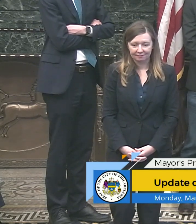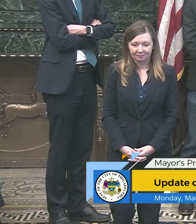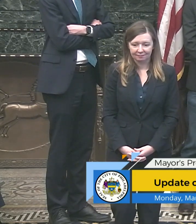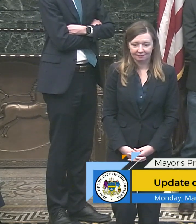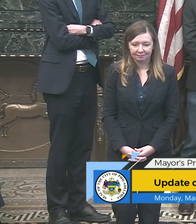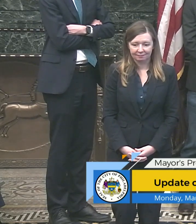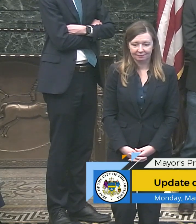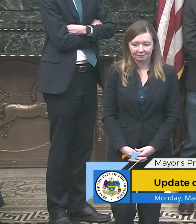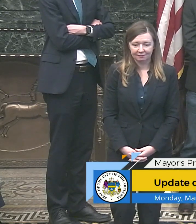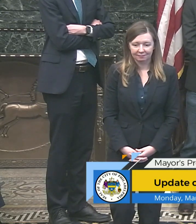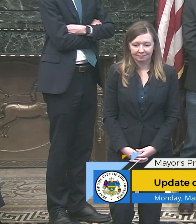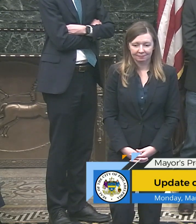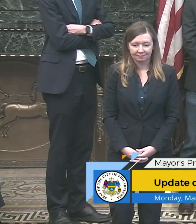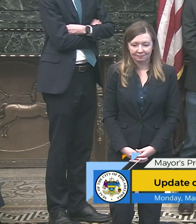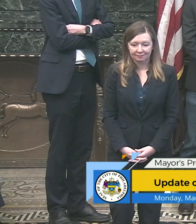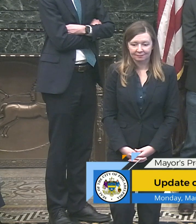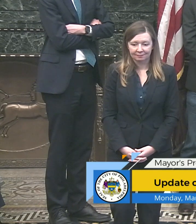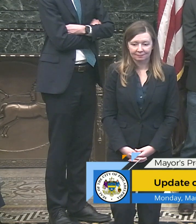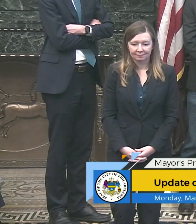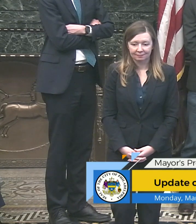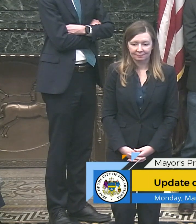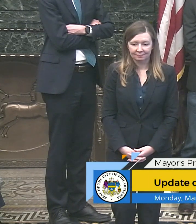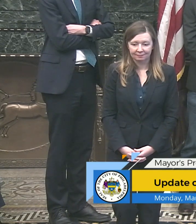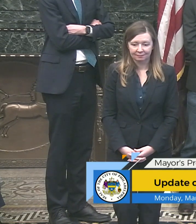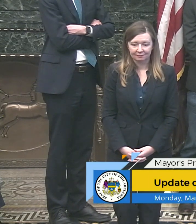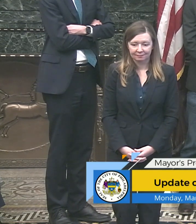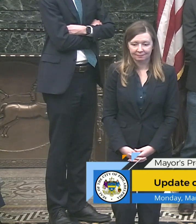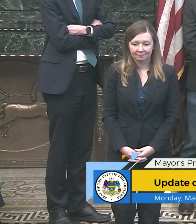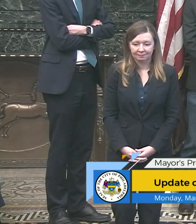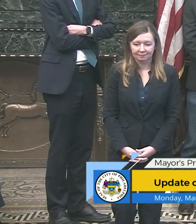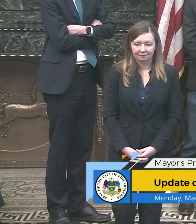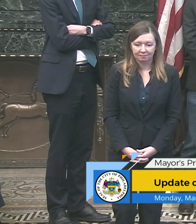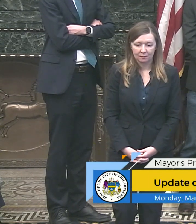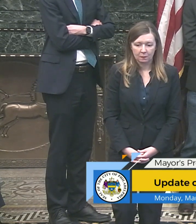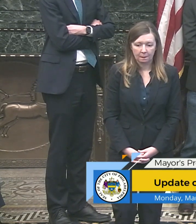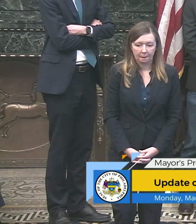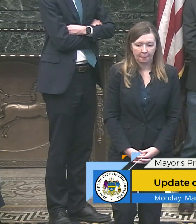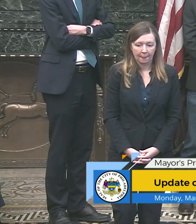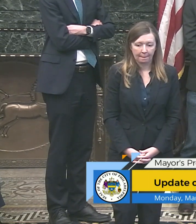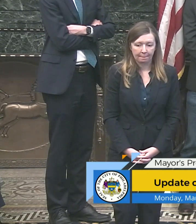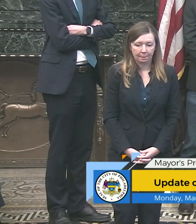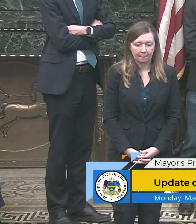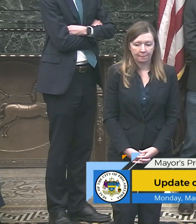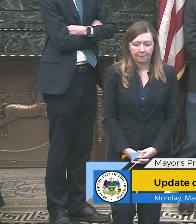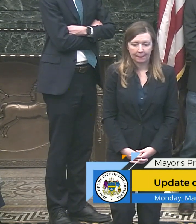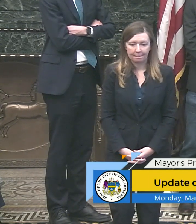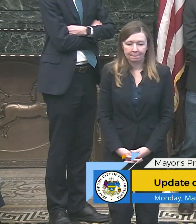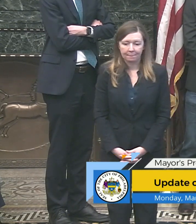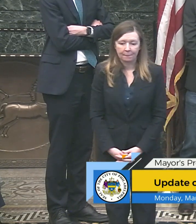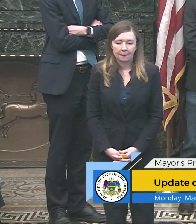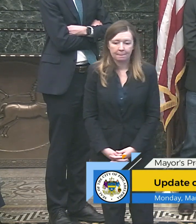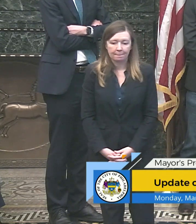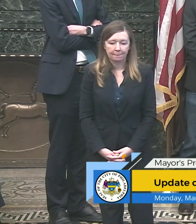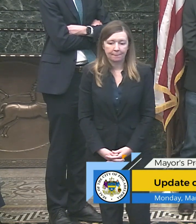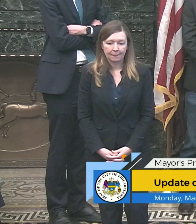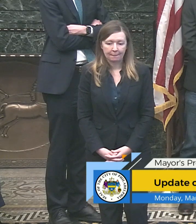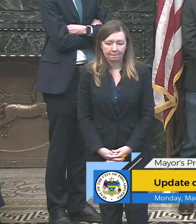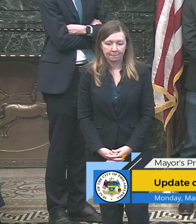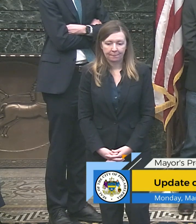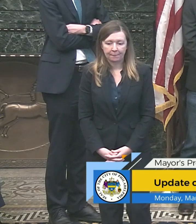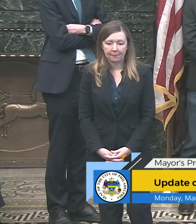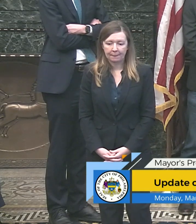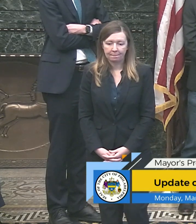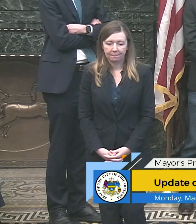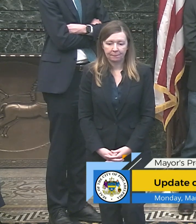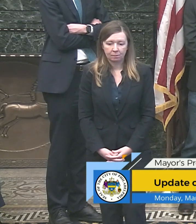que apoyarse en sus parientes a través de FaceTime para poder comunicarse. Y la pregunta es si la ciudad tiene algo planeado para poder dar